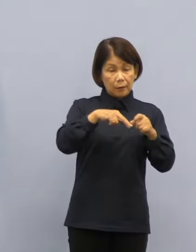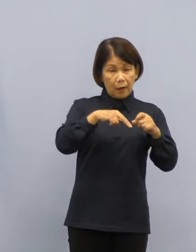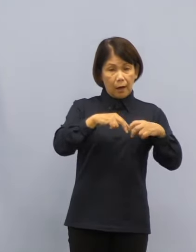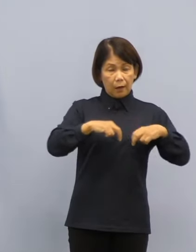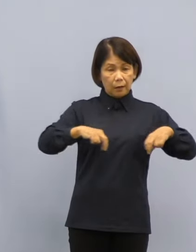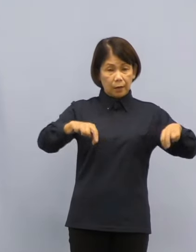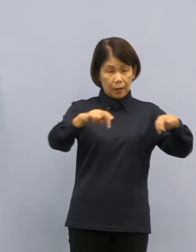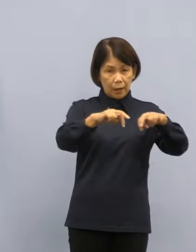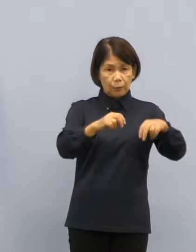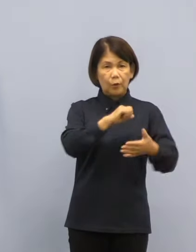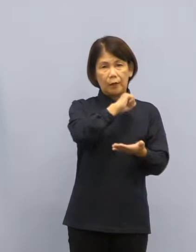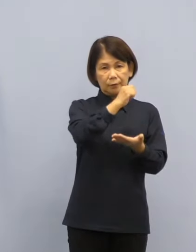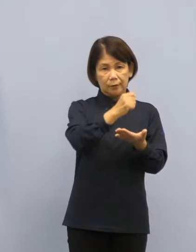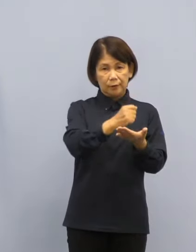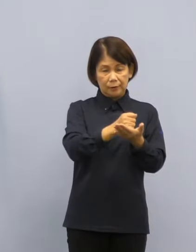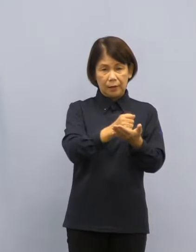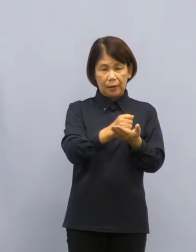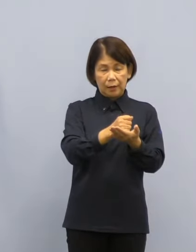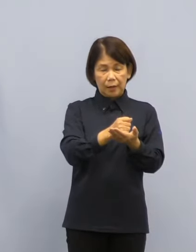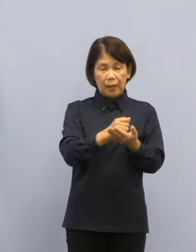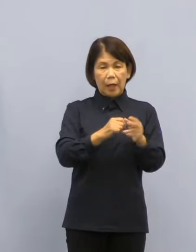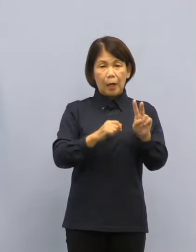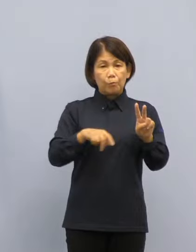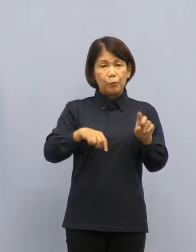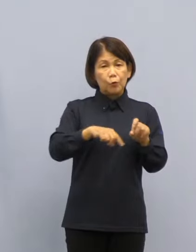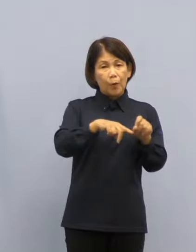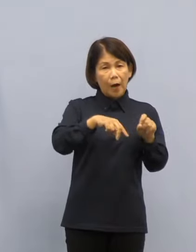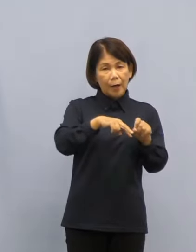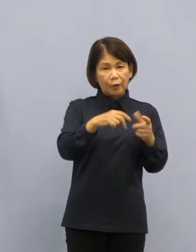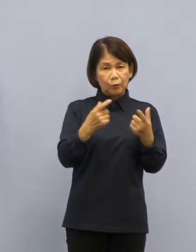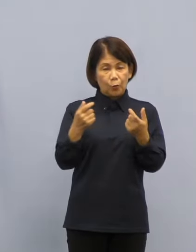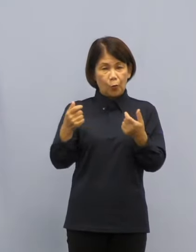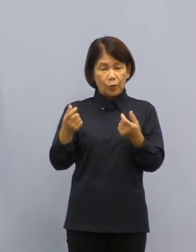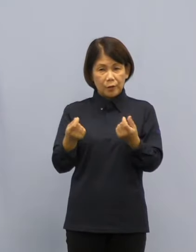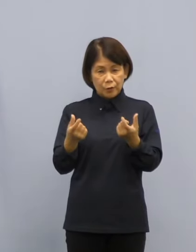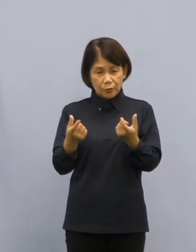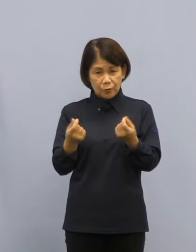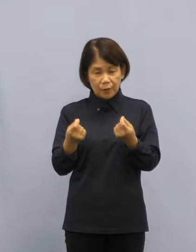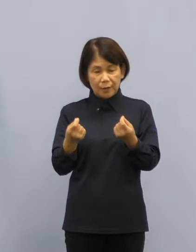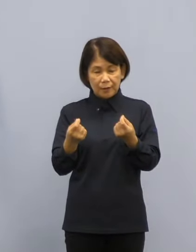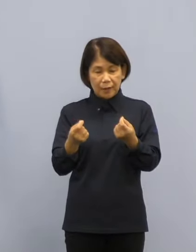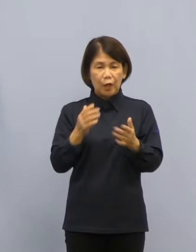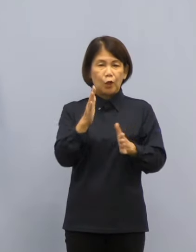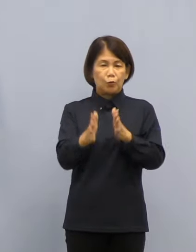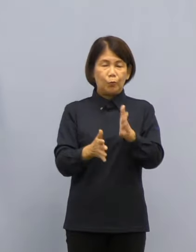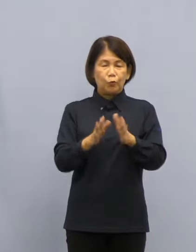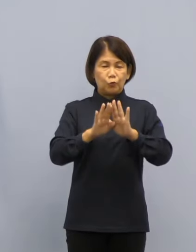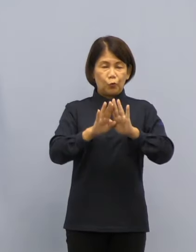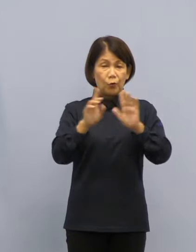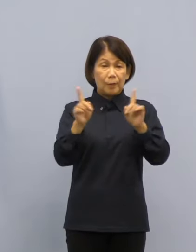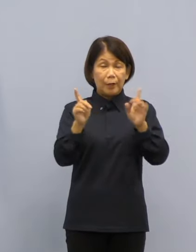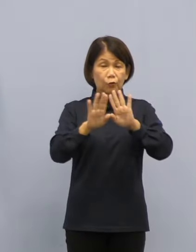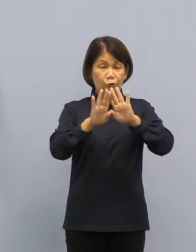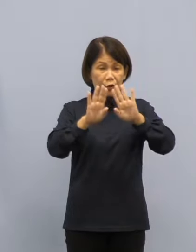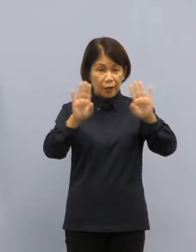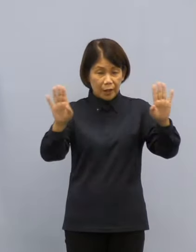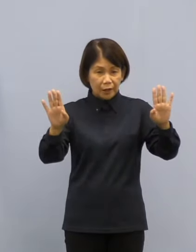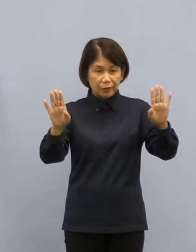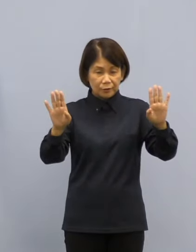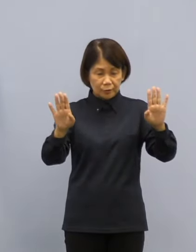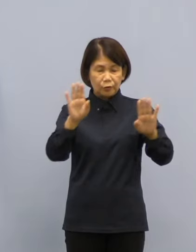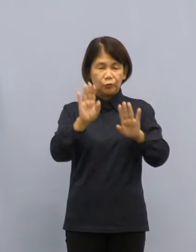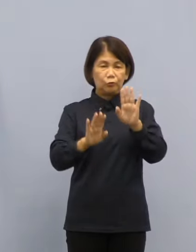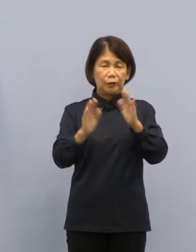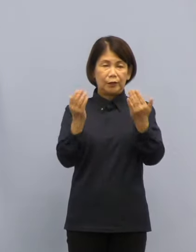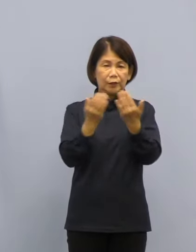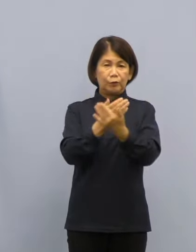にスポーツの大きなイベントが定期的に重なる開かれる状況というのがさらに強まっていくわけですけども、